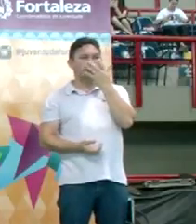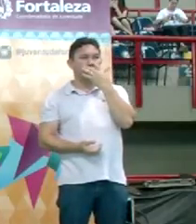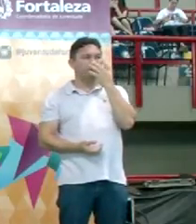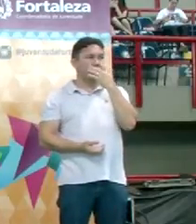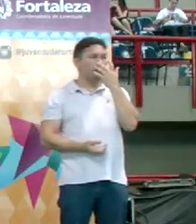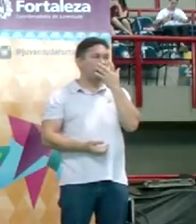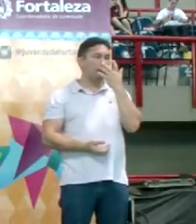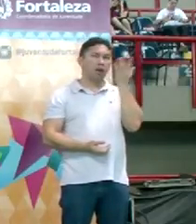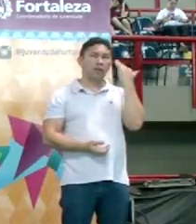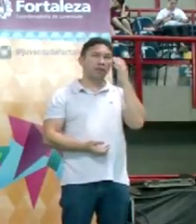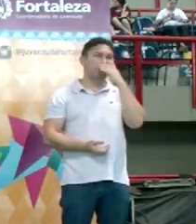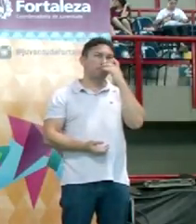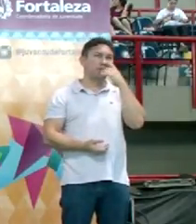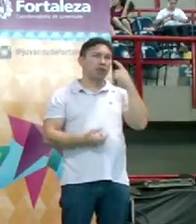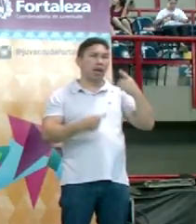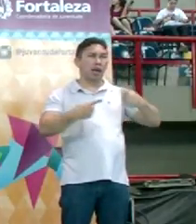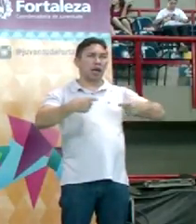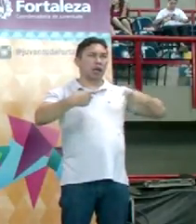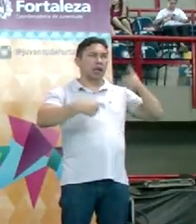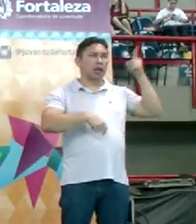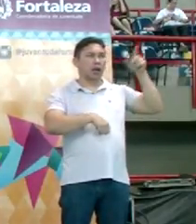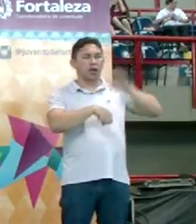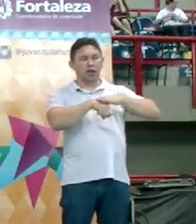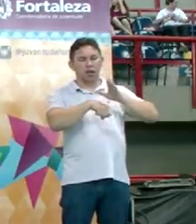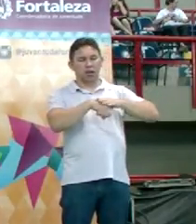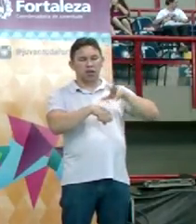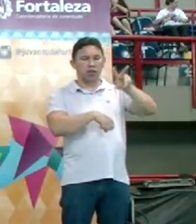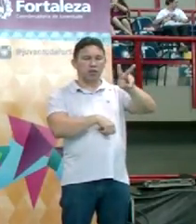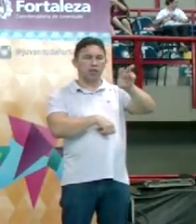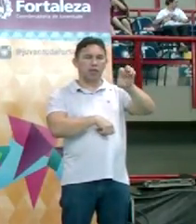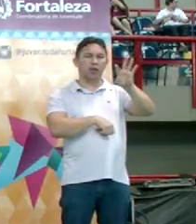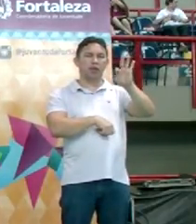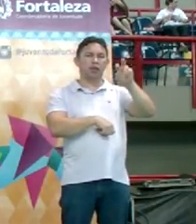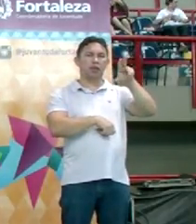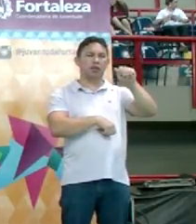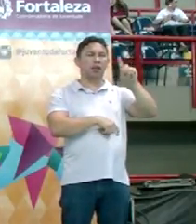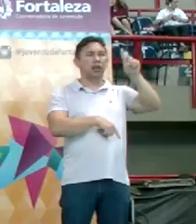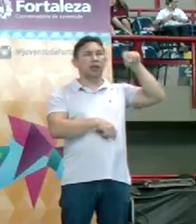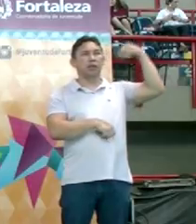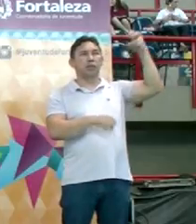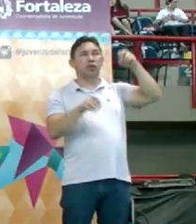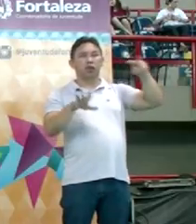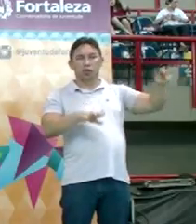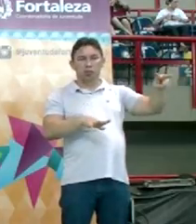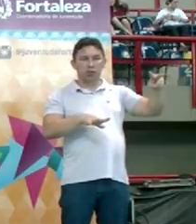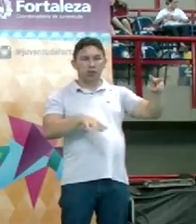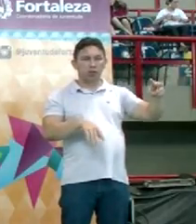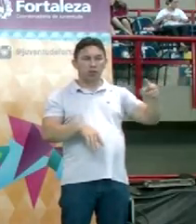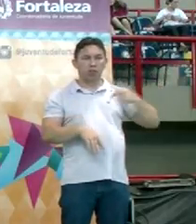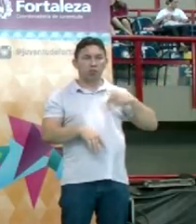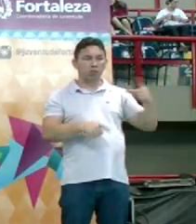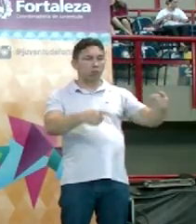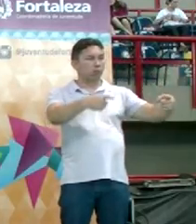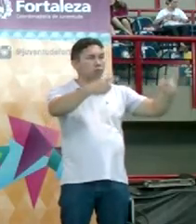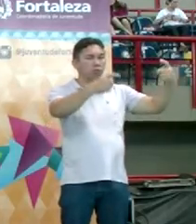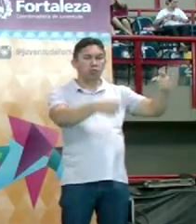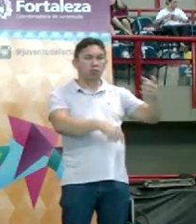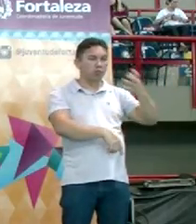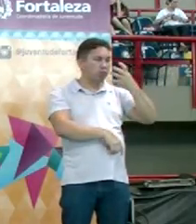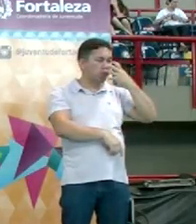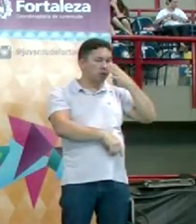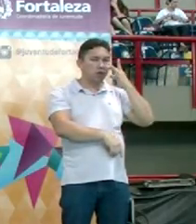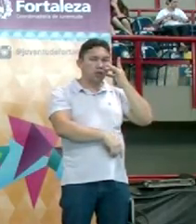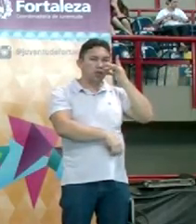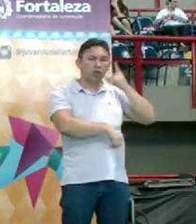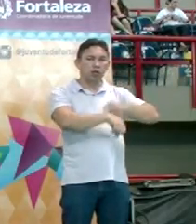de notícias, por exemplo, da guerra do Vietnã, semanas depois. Hoje você já tem guerras que você pode assistir